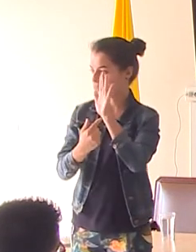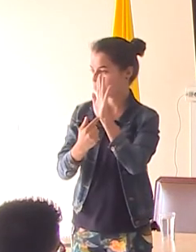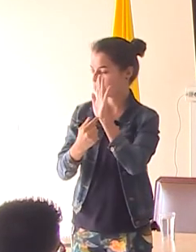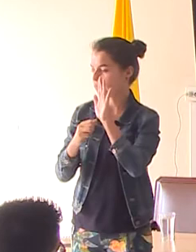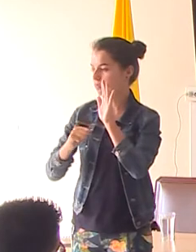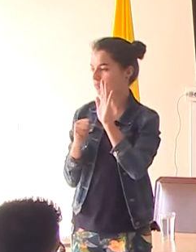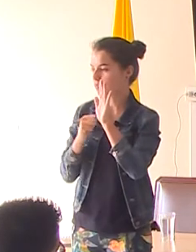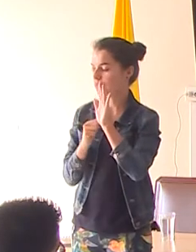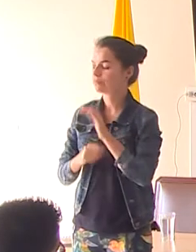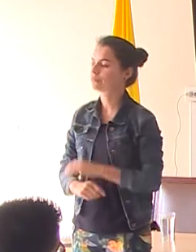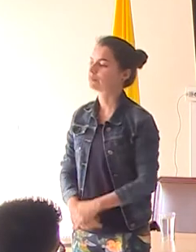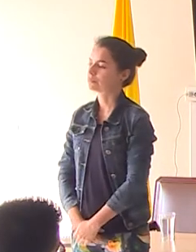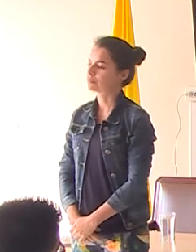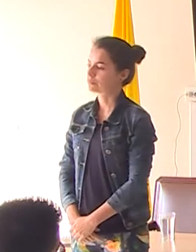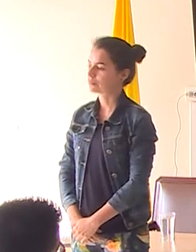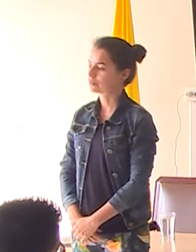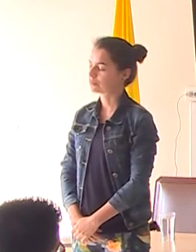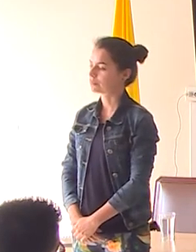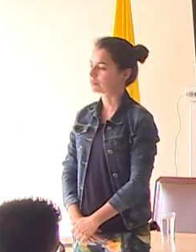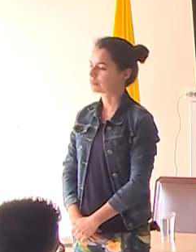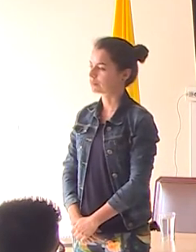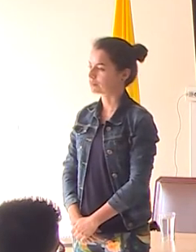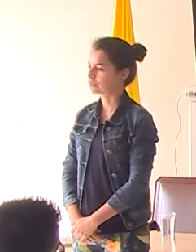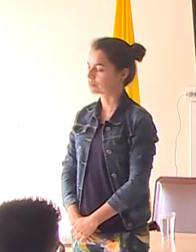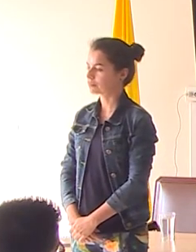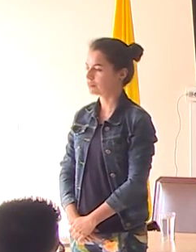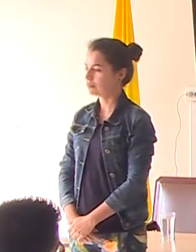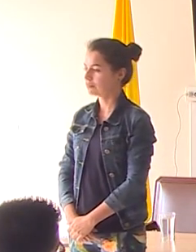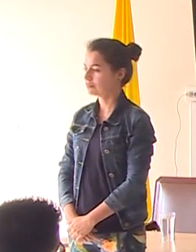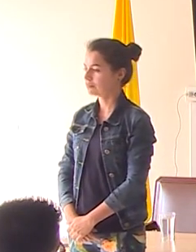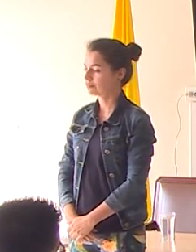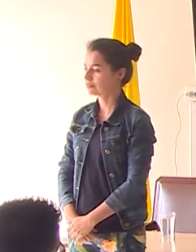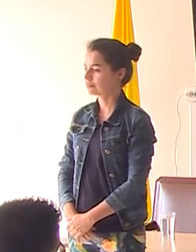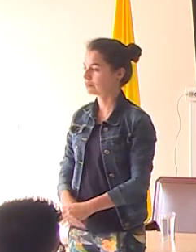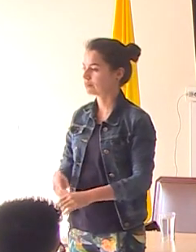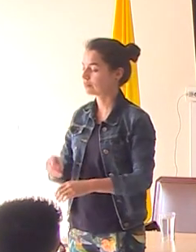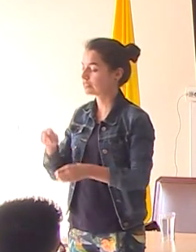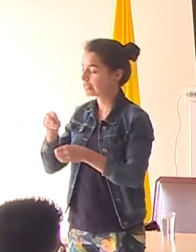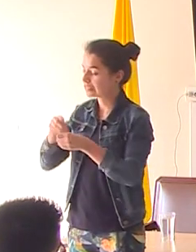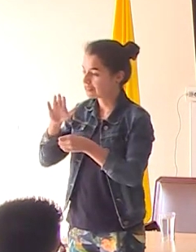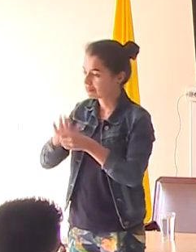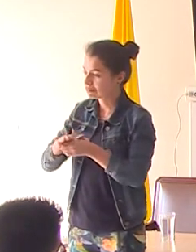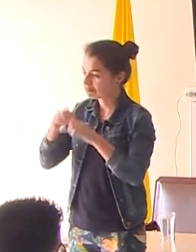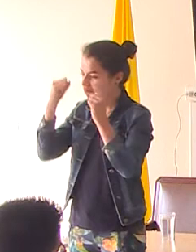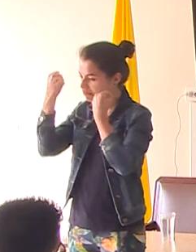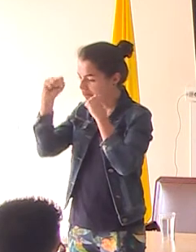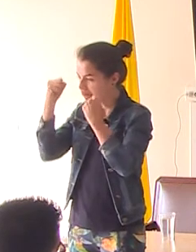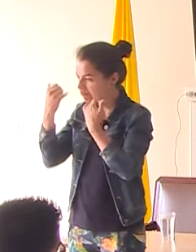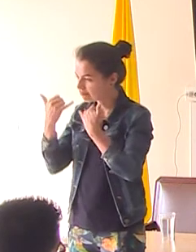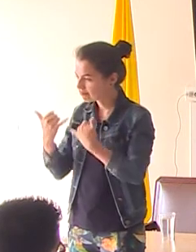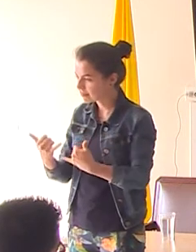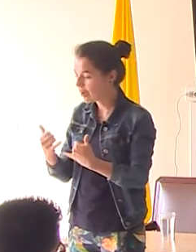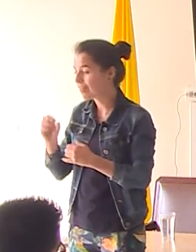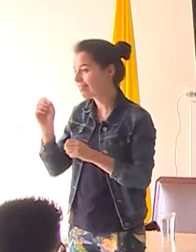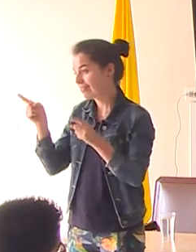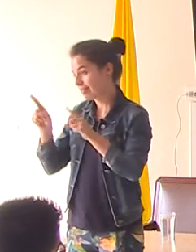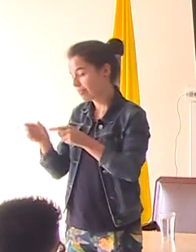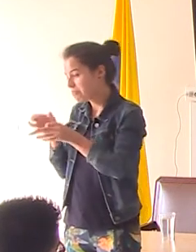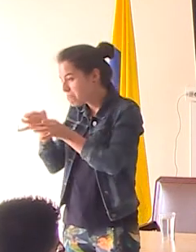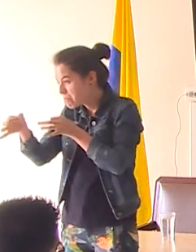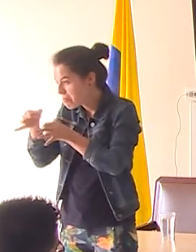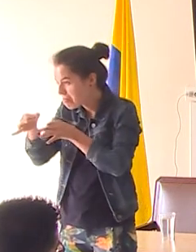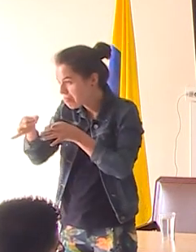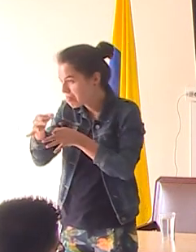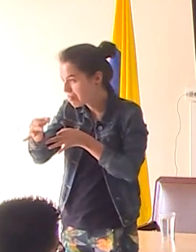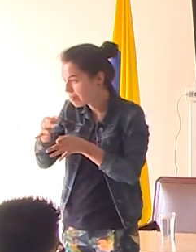la apuesta tanto del distrito como de los municipios que están obviamente sobre el río bogotá que son